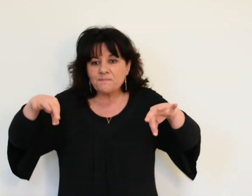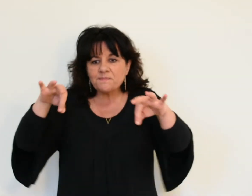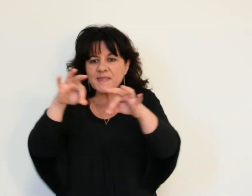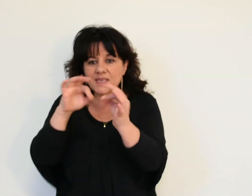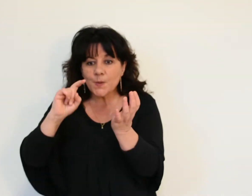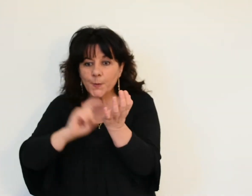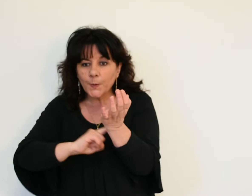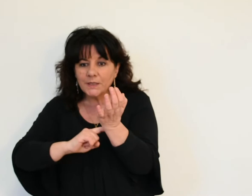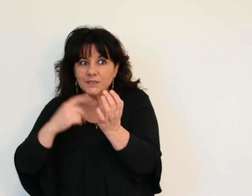pays.